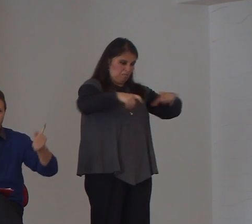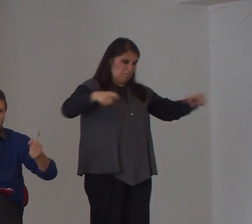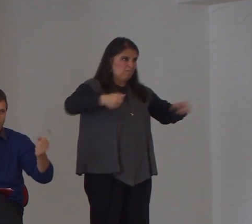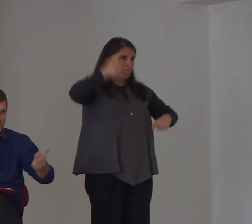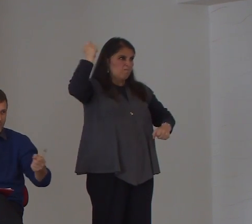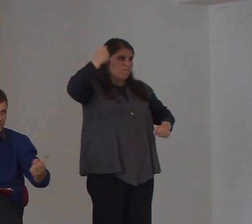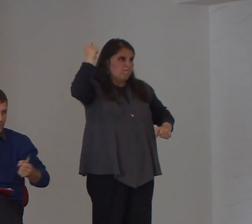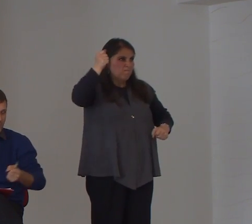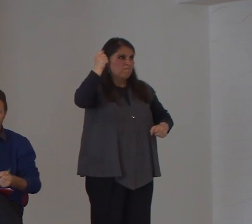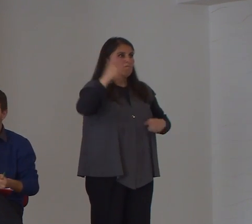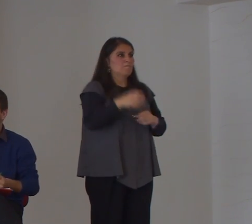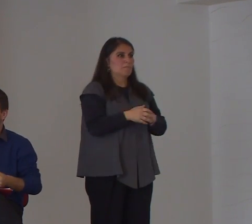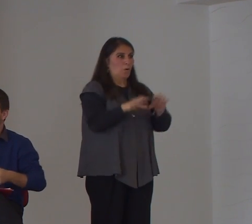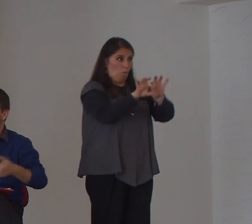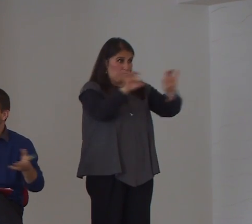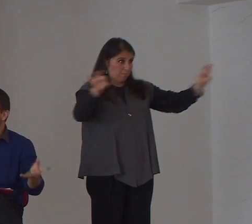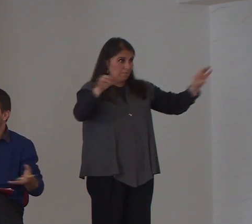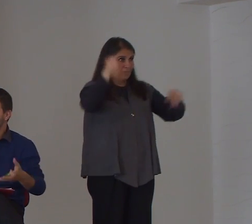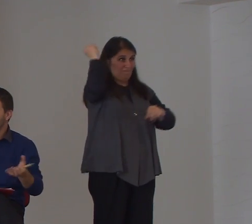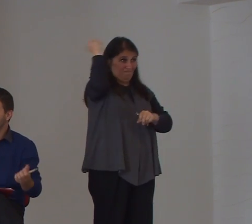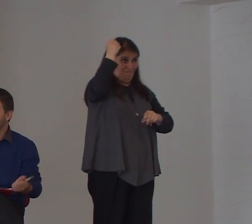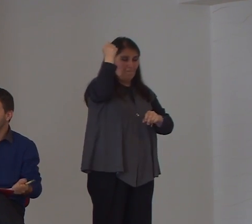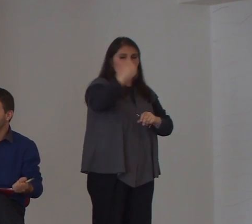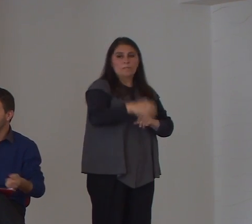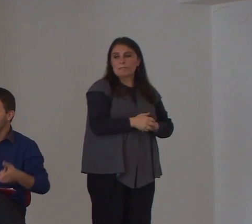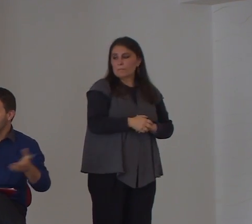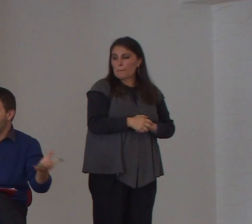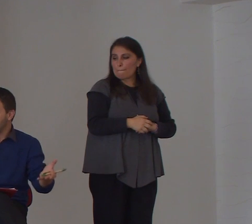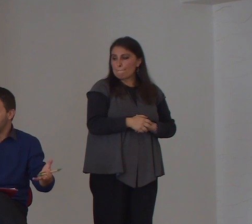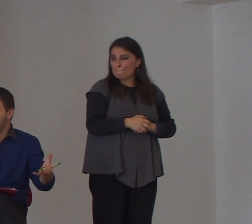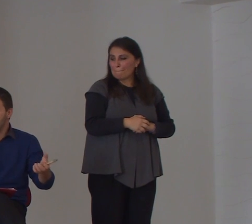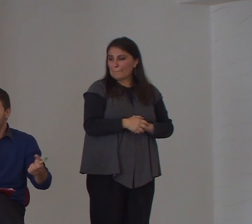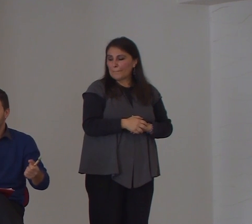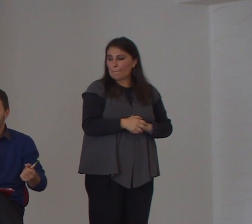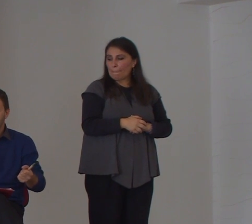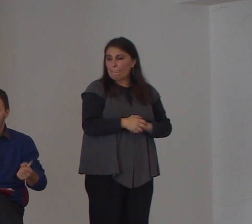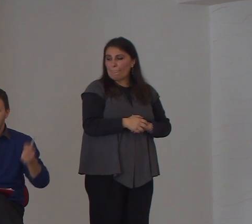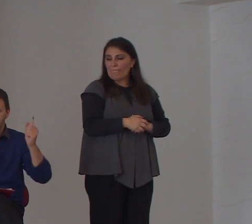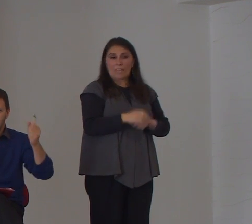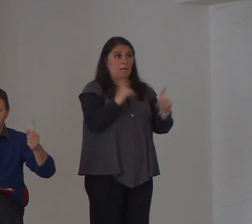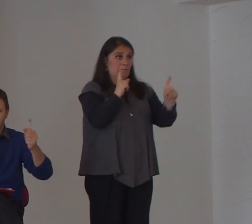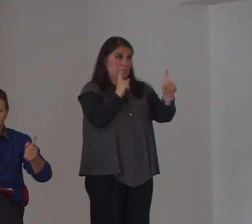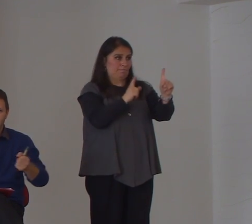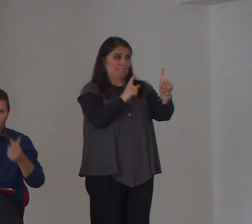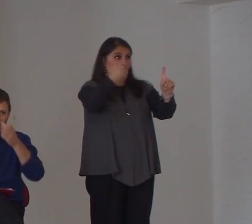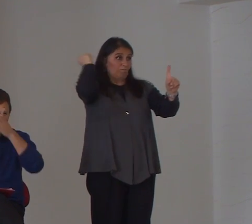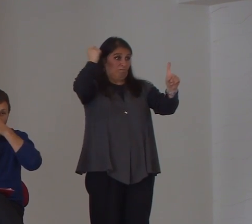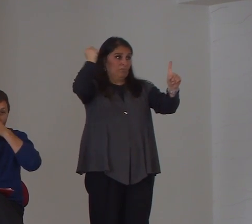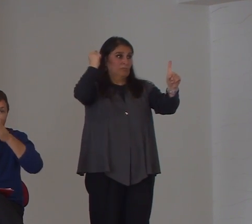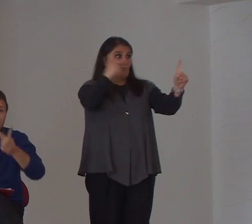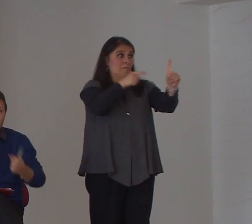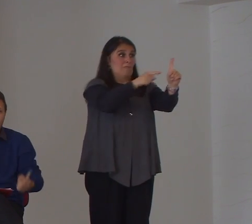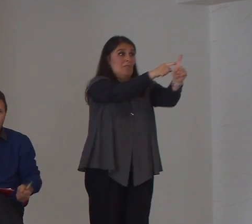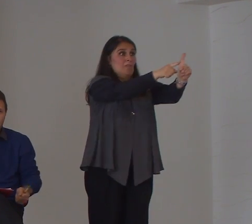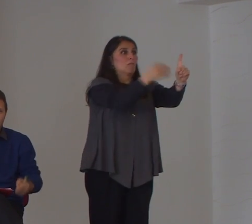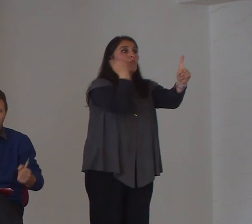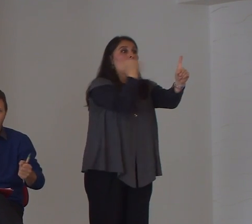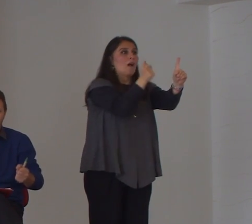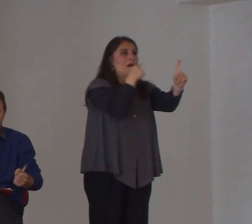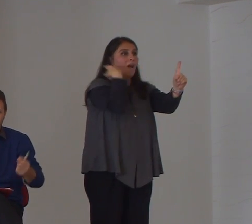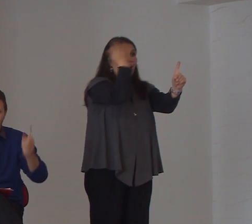esos palos que utilizan los policías antimotines, persiguiendo a una mujer